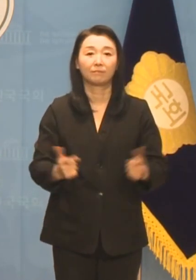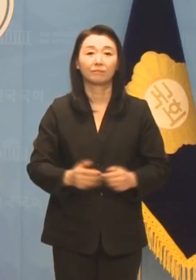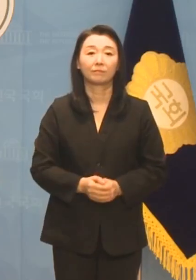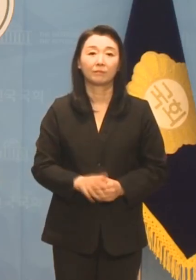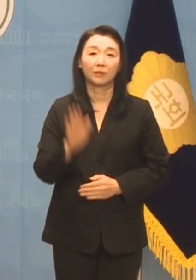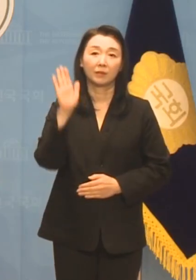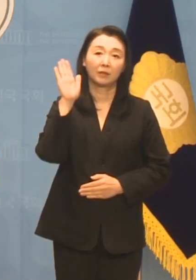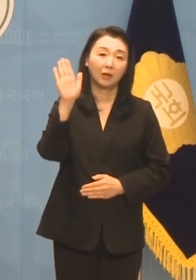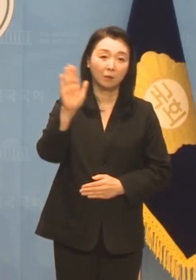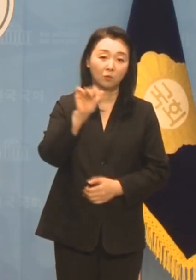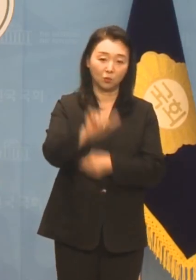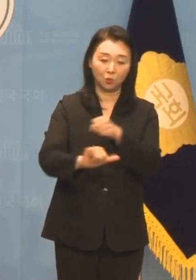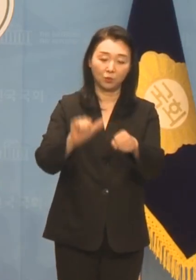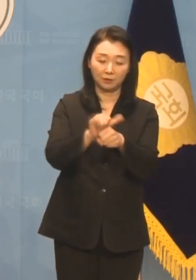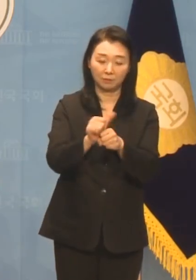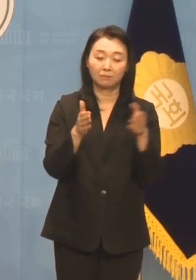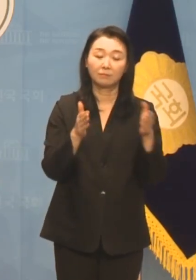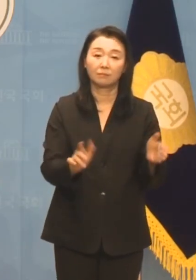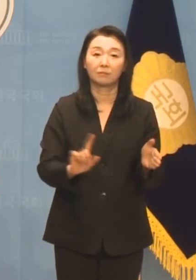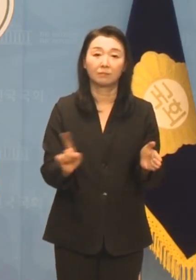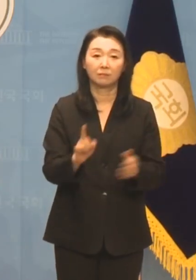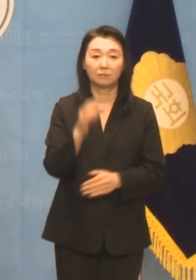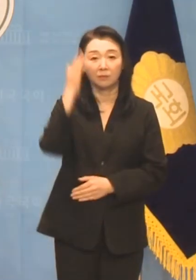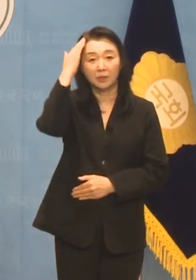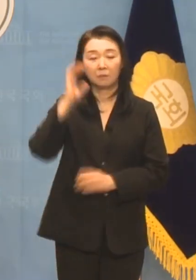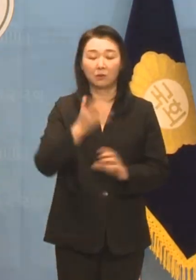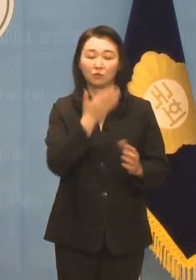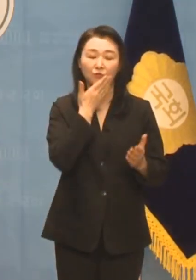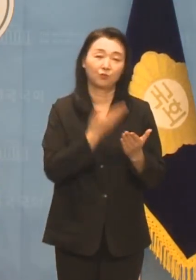향후 5년은 대한민국의 국군이 걸린